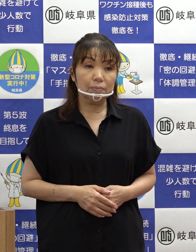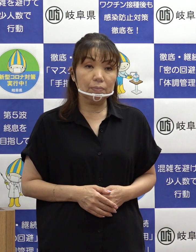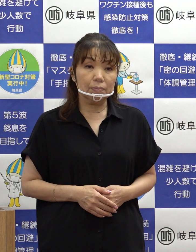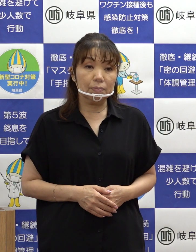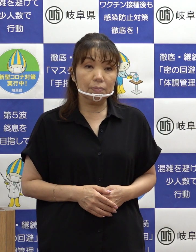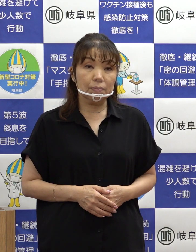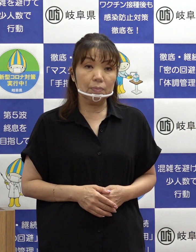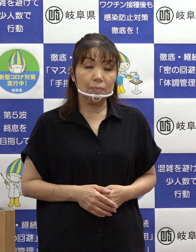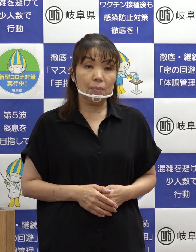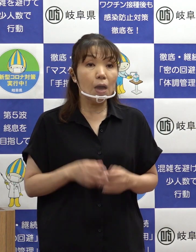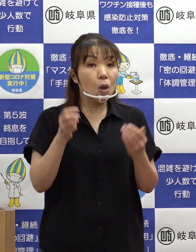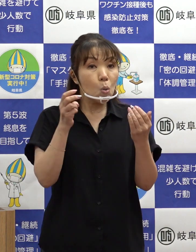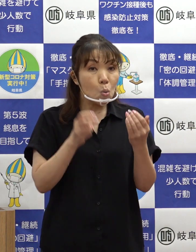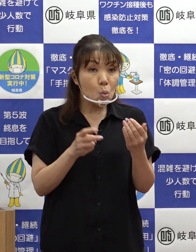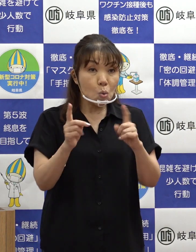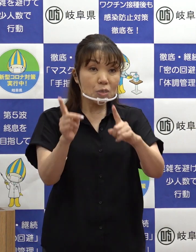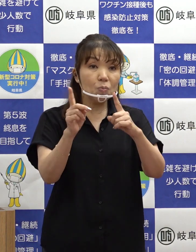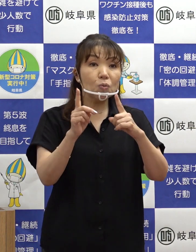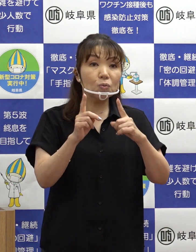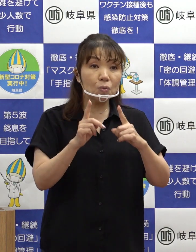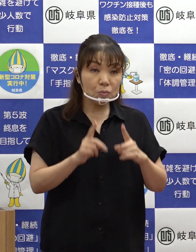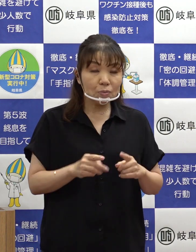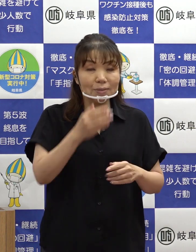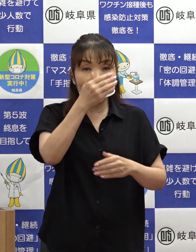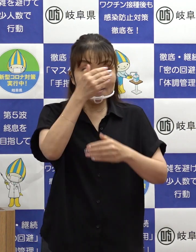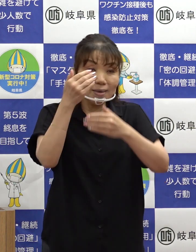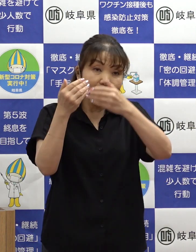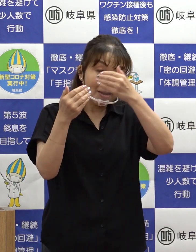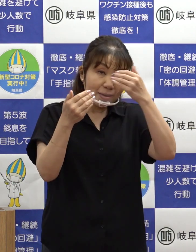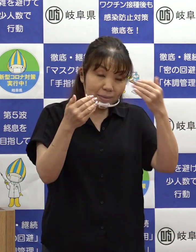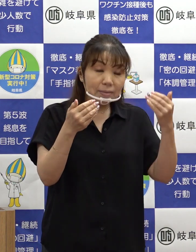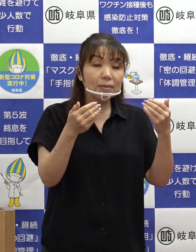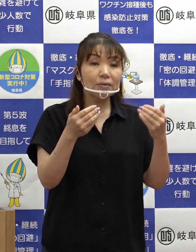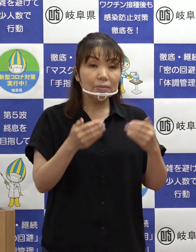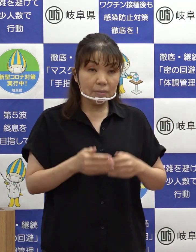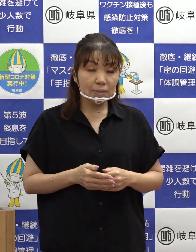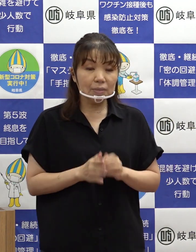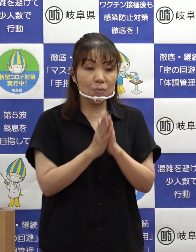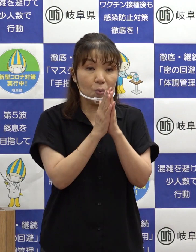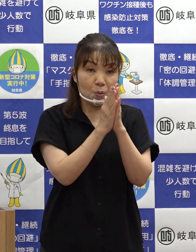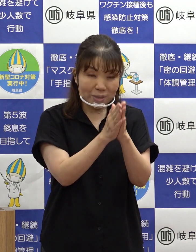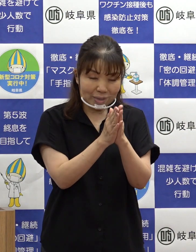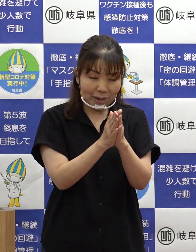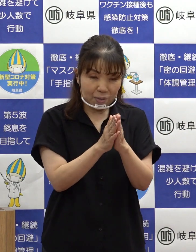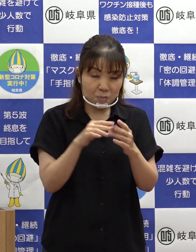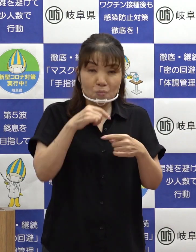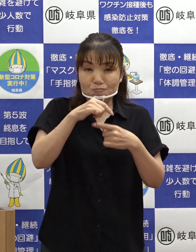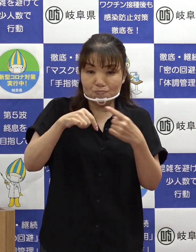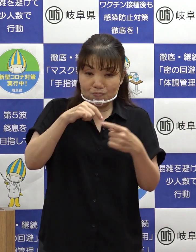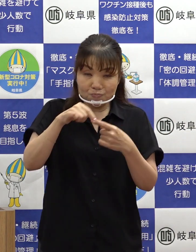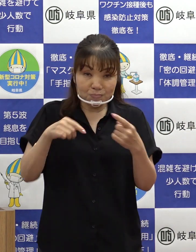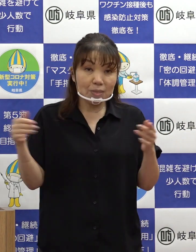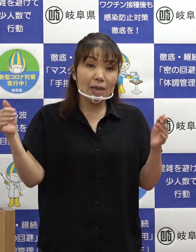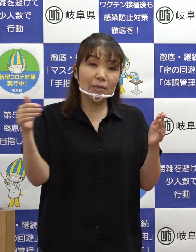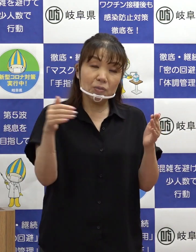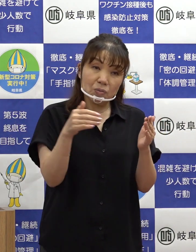法に基づいて、丁寧にお願いをしてまいりましたが、最終的に、